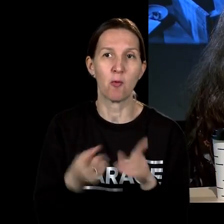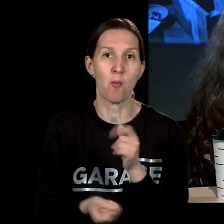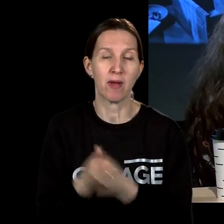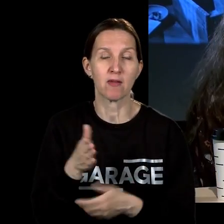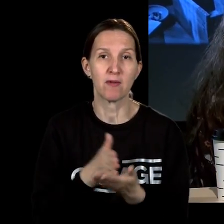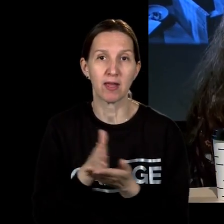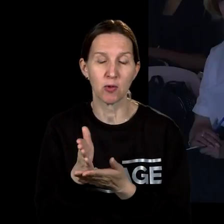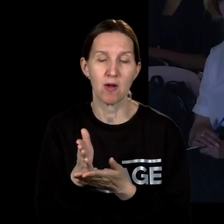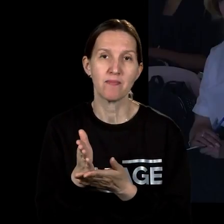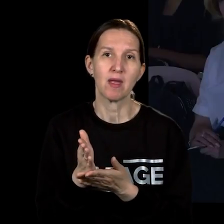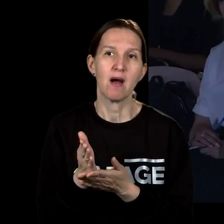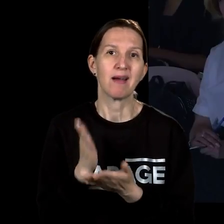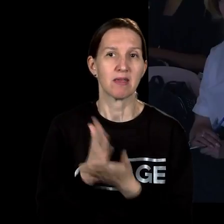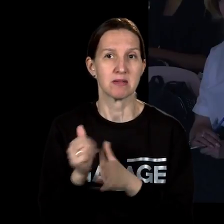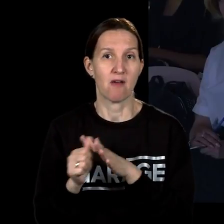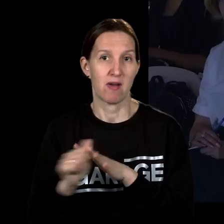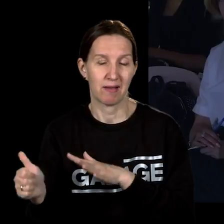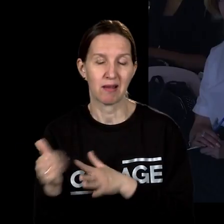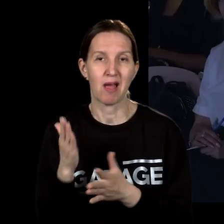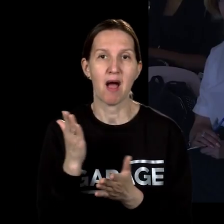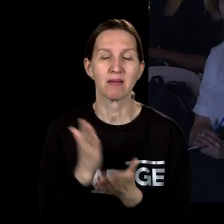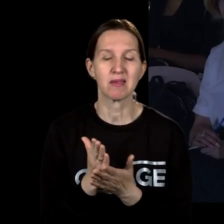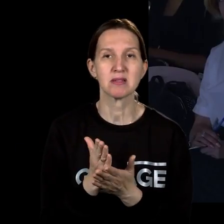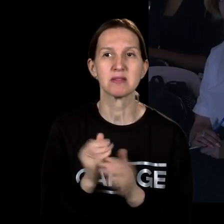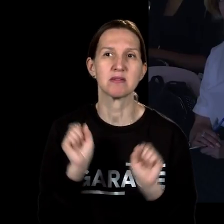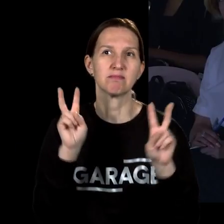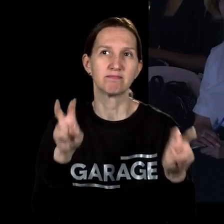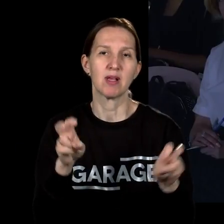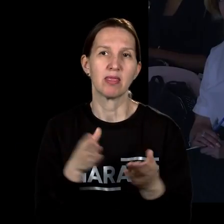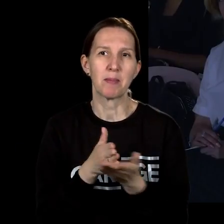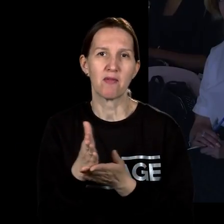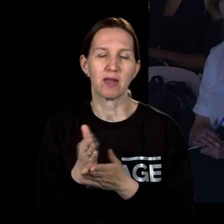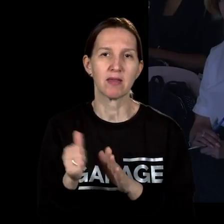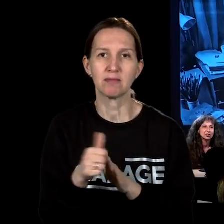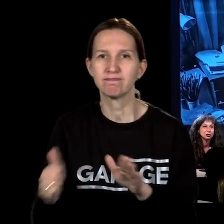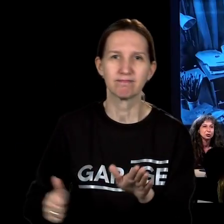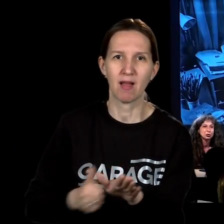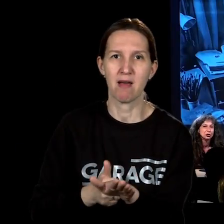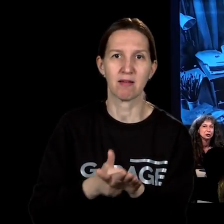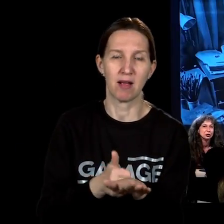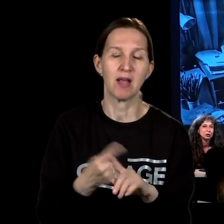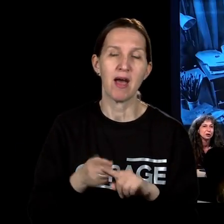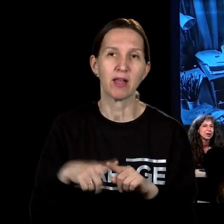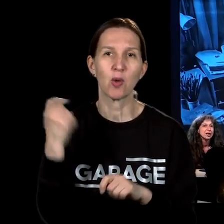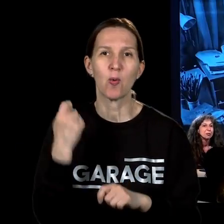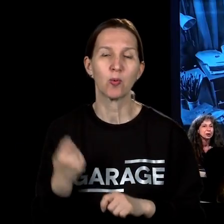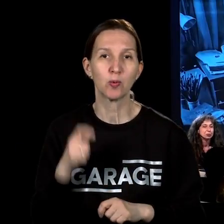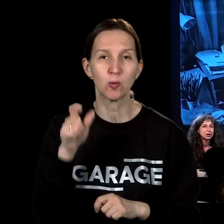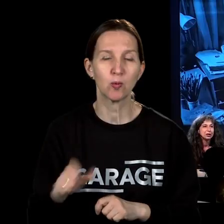есть своего, в искусстве 20 века, когда это становится интересно, можно выделить своего рода арьергард, да, то есть художников,